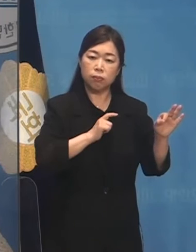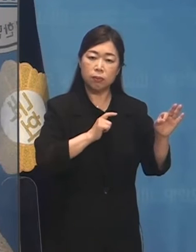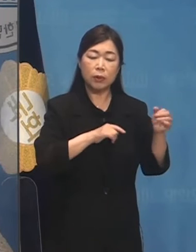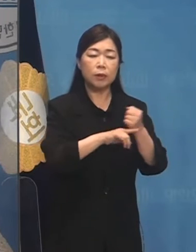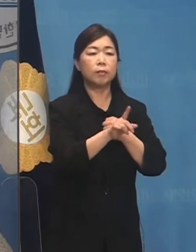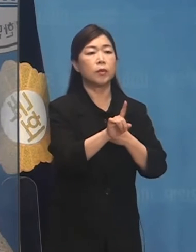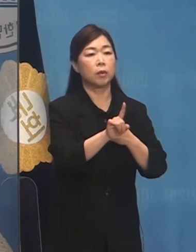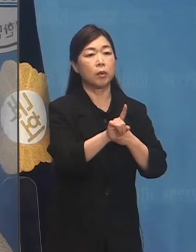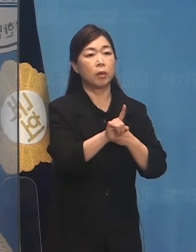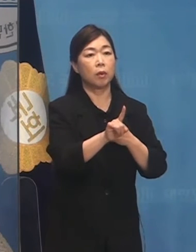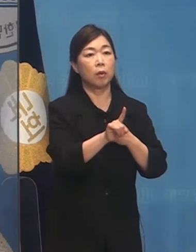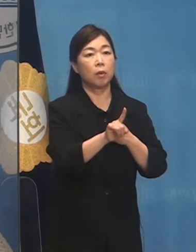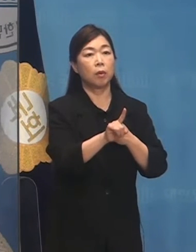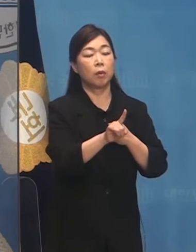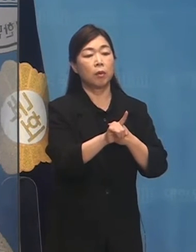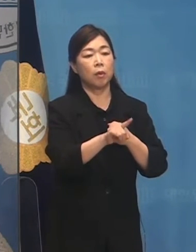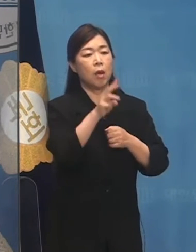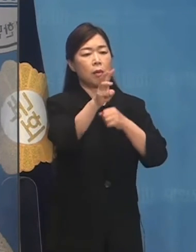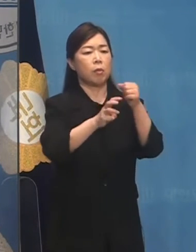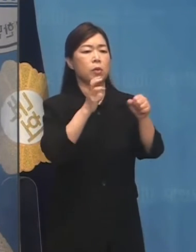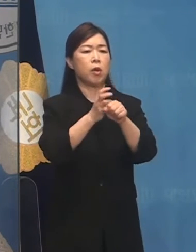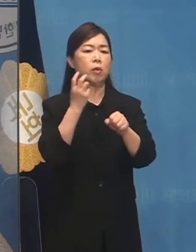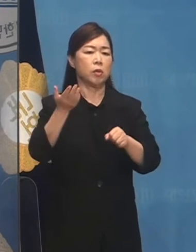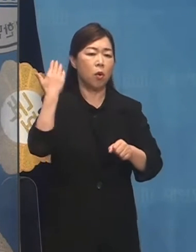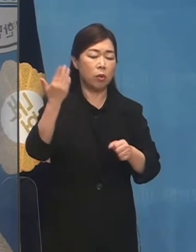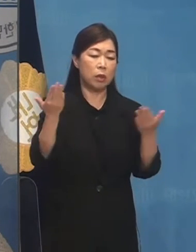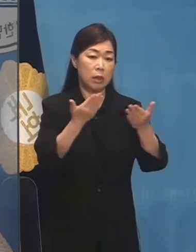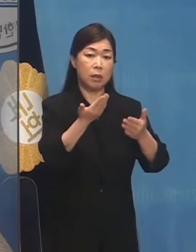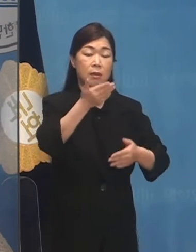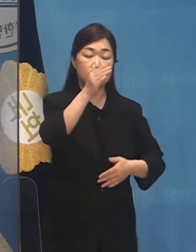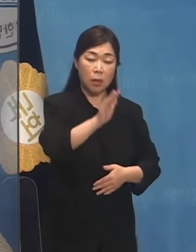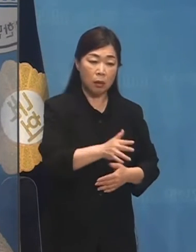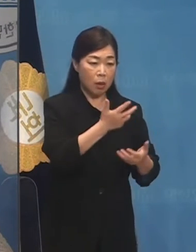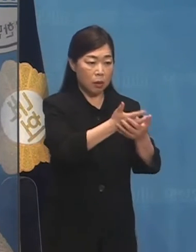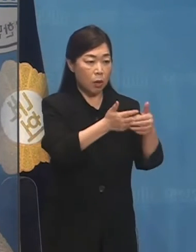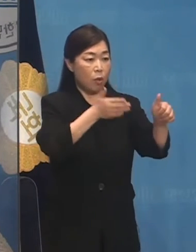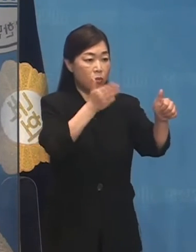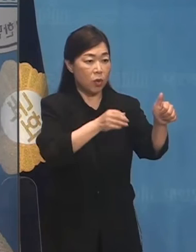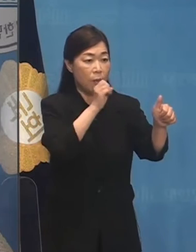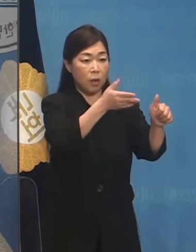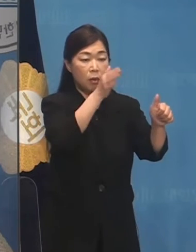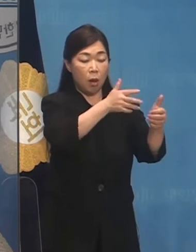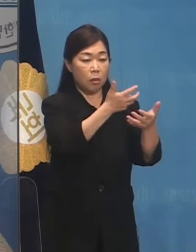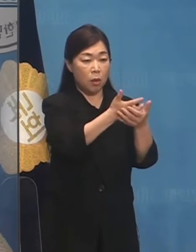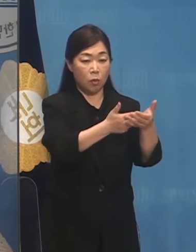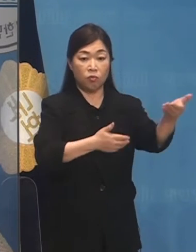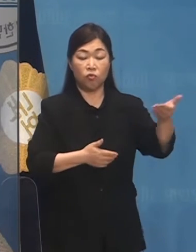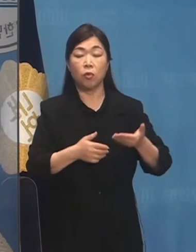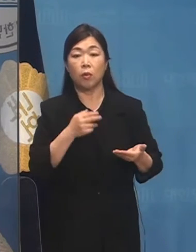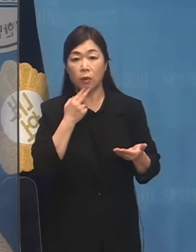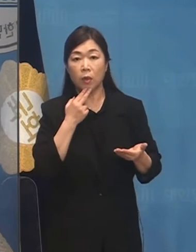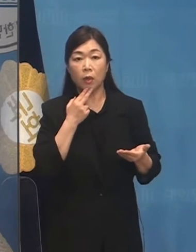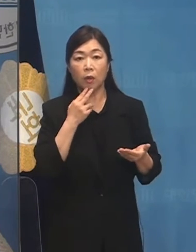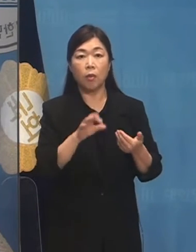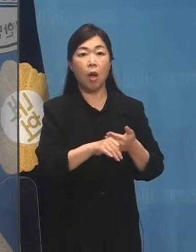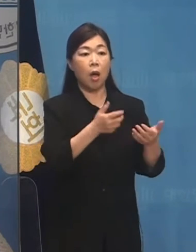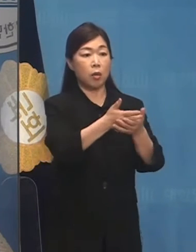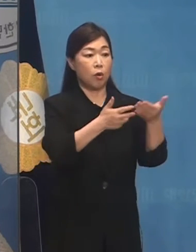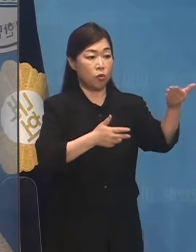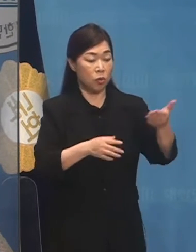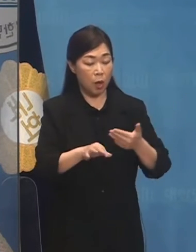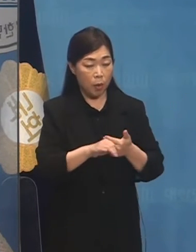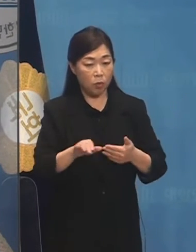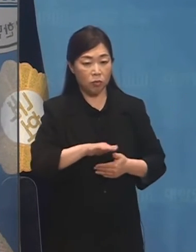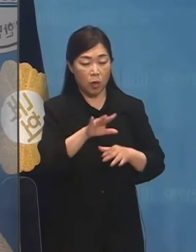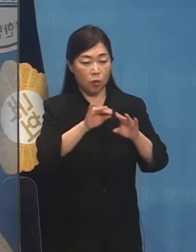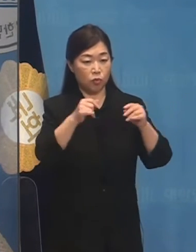이 부분에 대해서 이게 아무리 30년 전 일이지만 자료를 요구했는데 자료를 내지 않습니다. 그럼 자료를 낸다면 저희가 할 수 있는